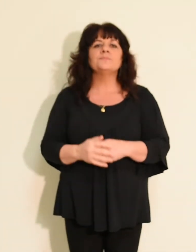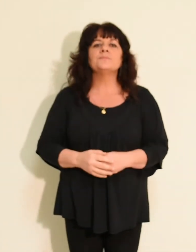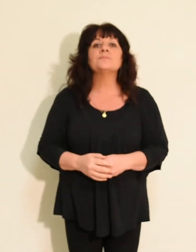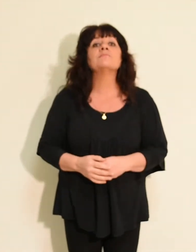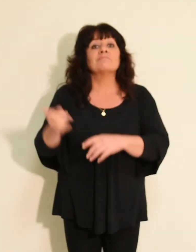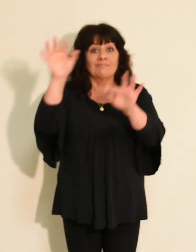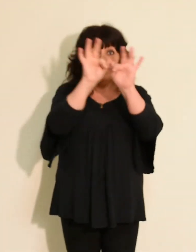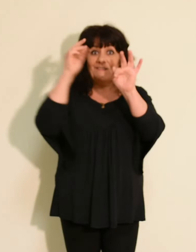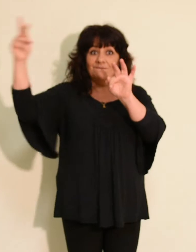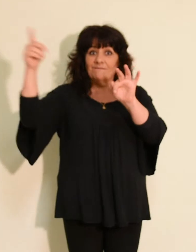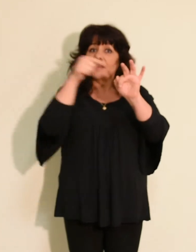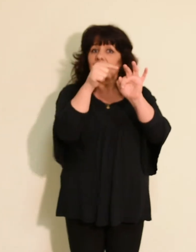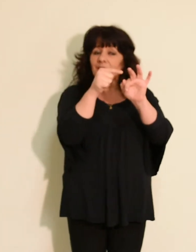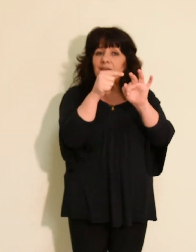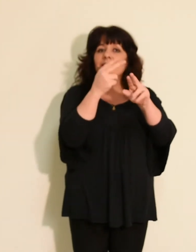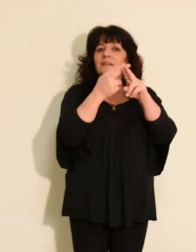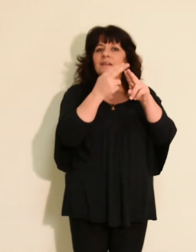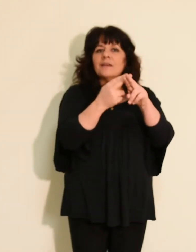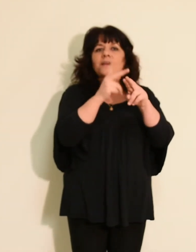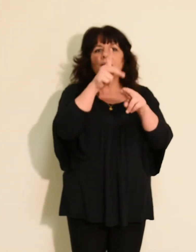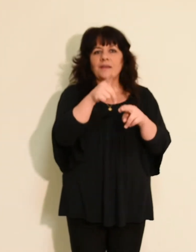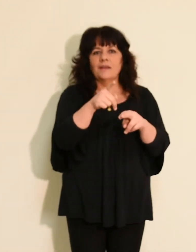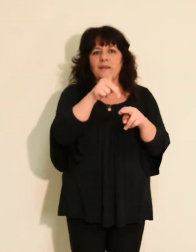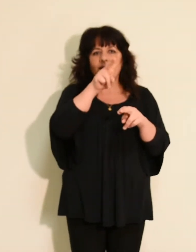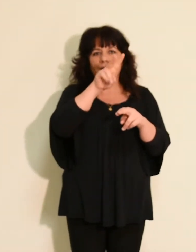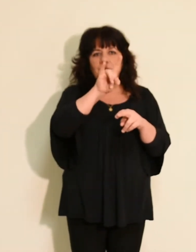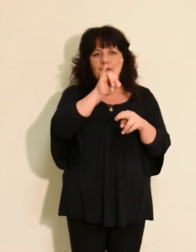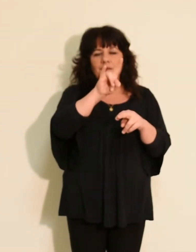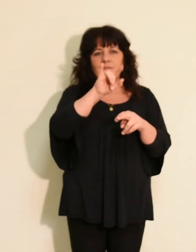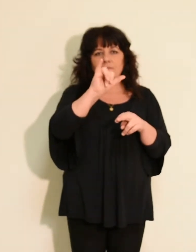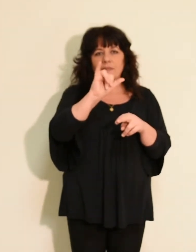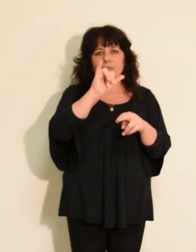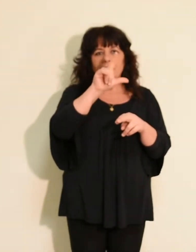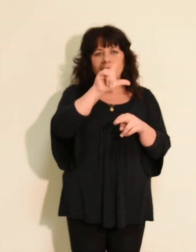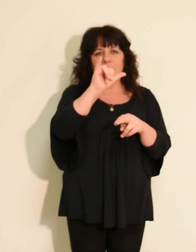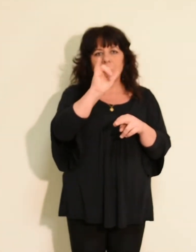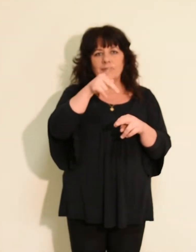son frère Philippe dans le pays d'Ithurée et de Traconitide,